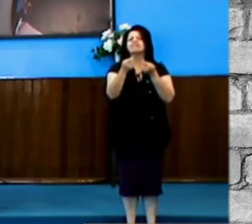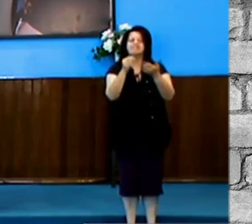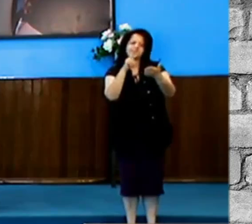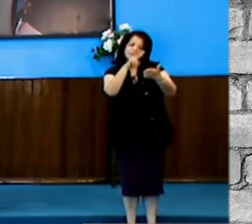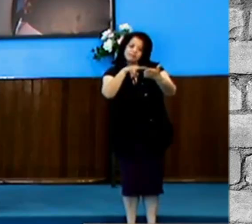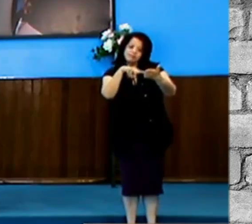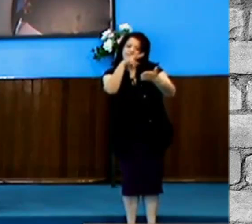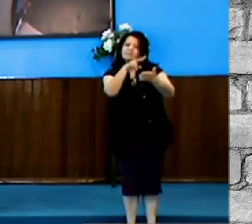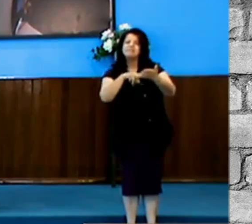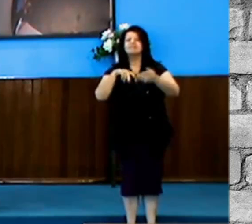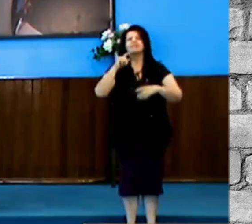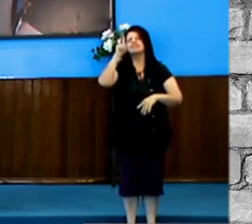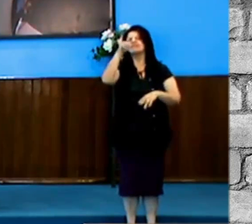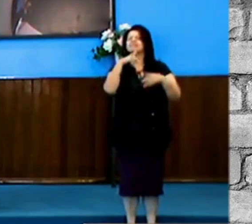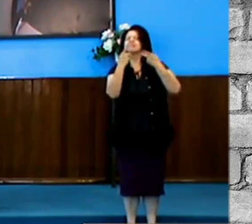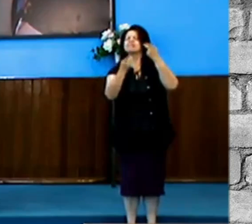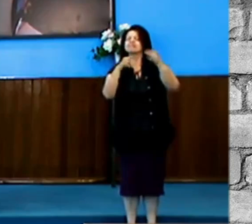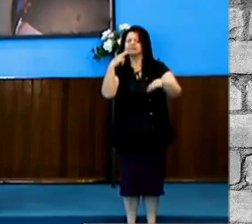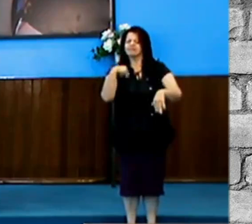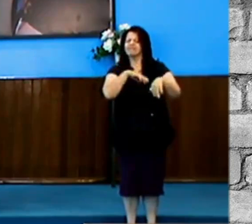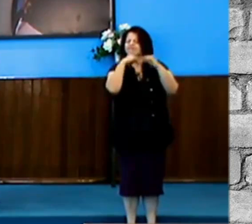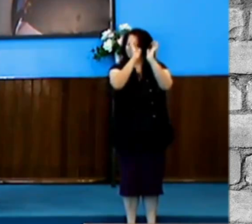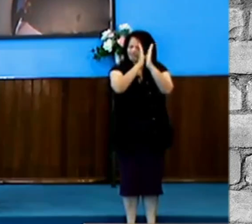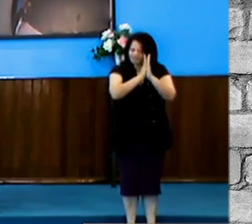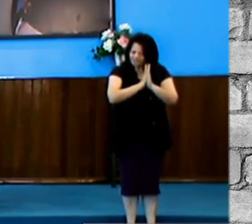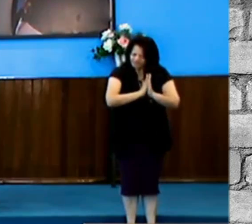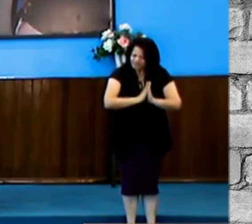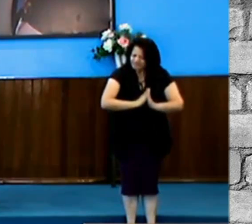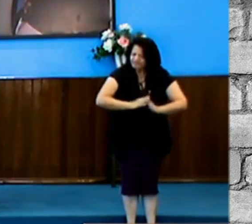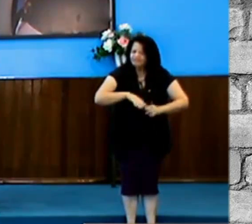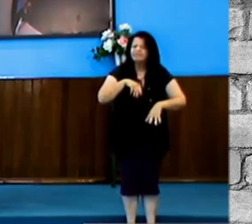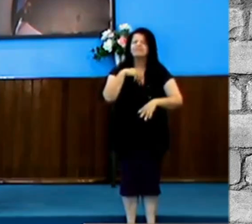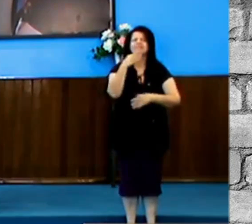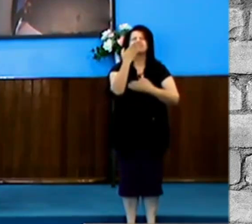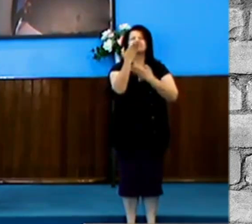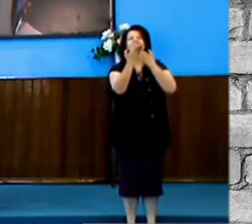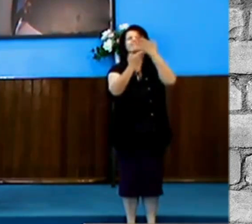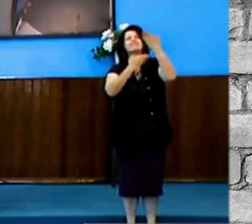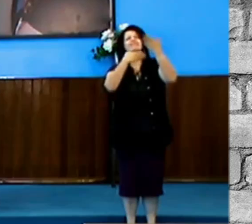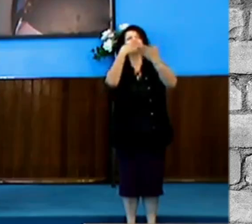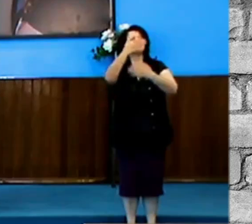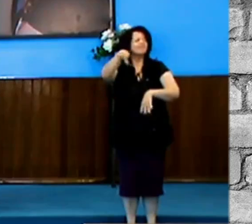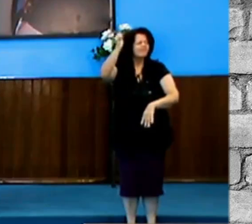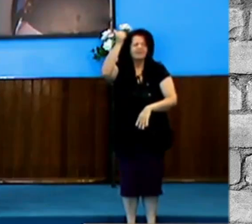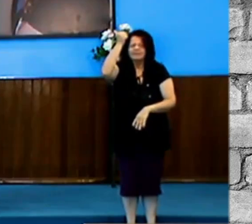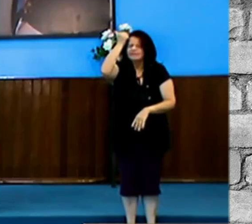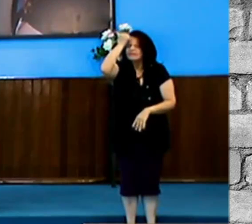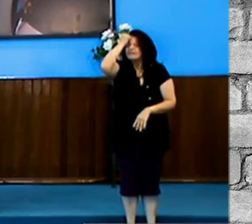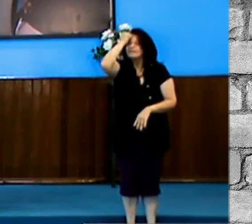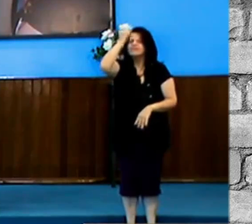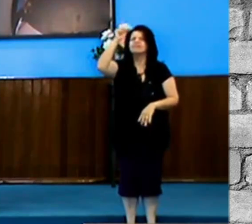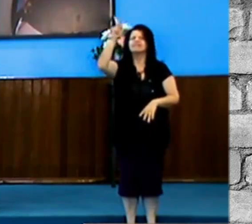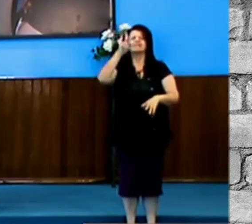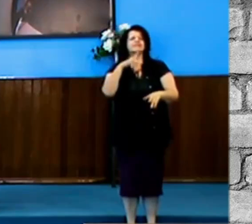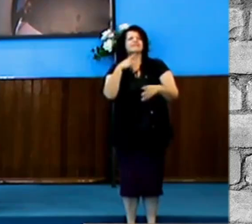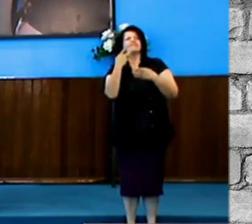e nós adoramos, Ele fala e nós confessamos, Ele fala e nós nos arrependemos, Ele